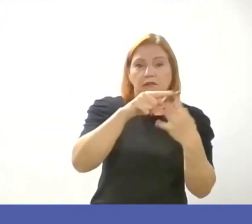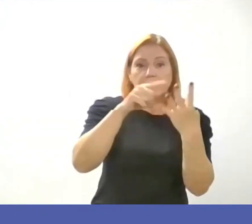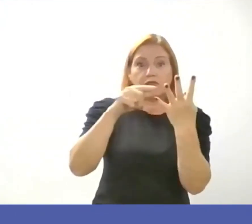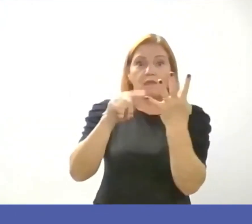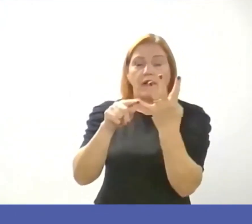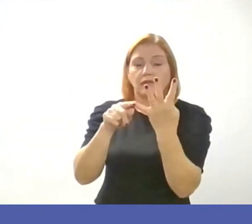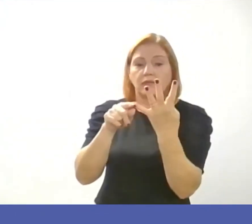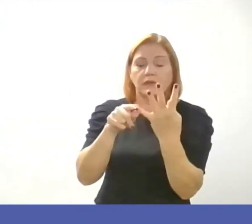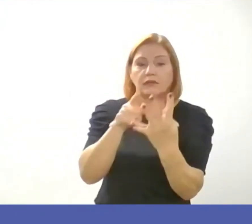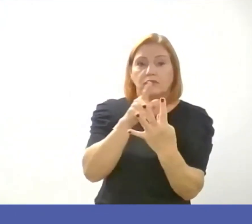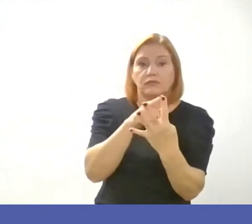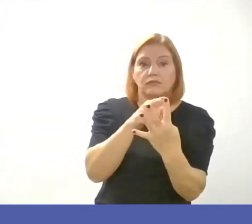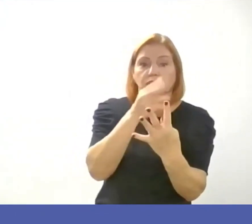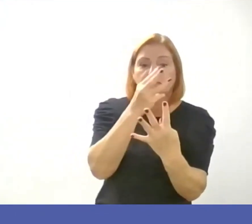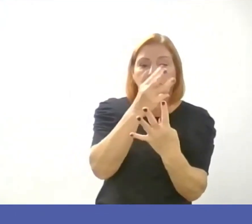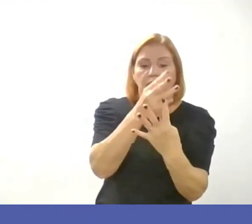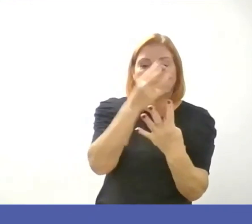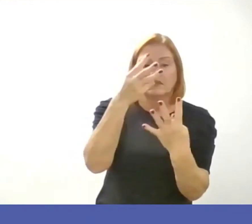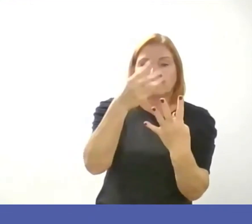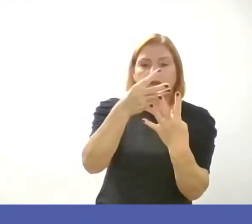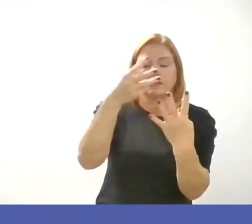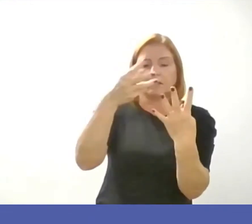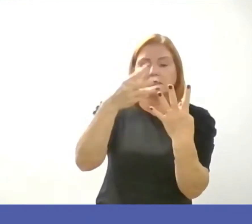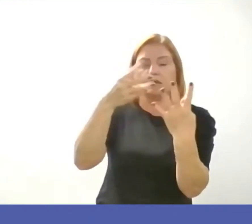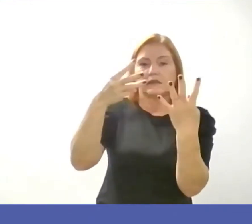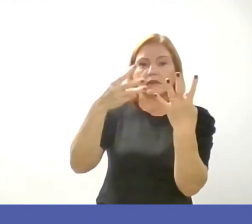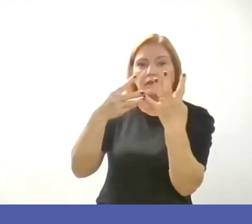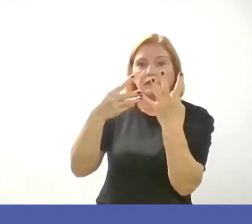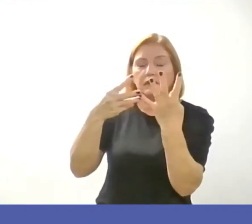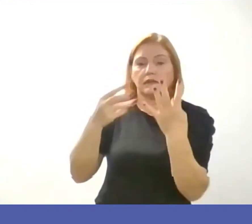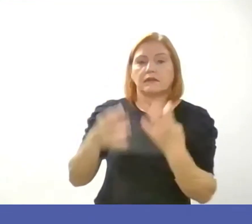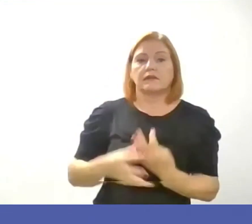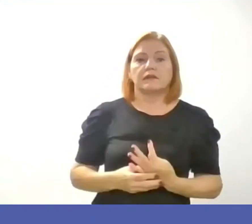4 períodos. Isso refere-se